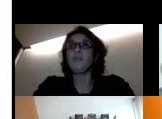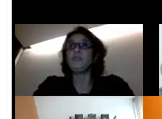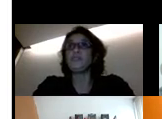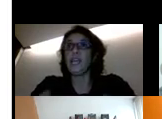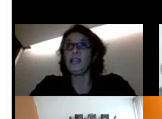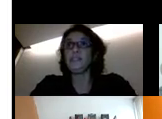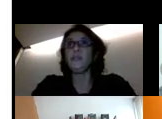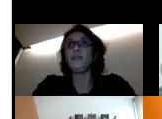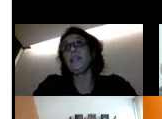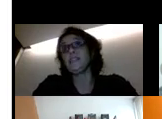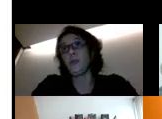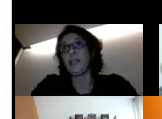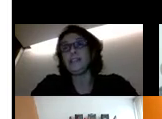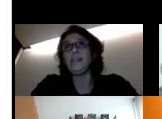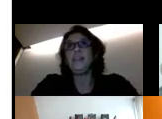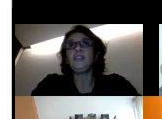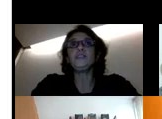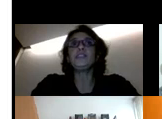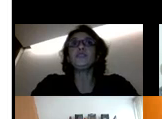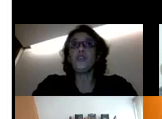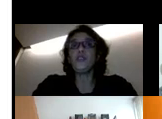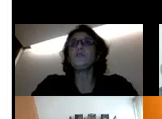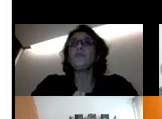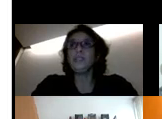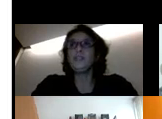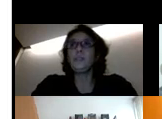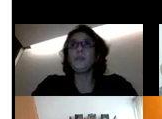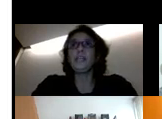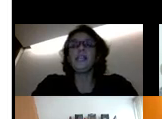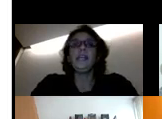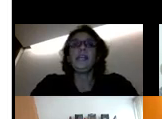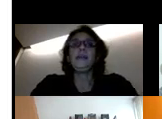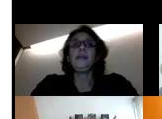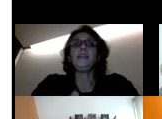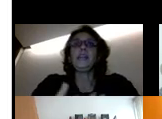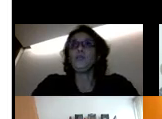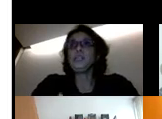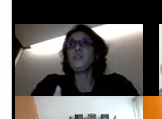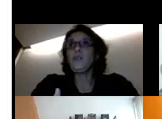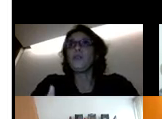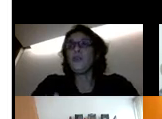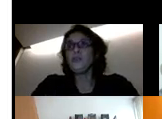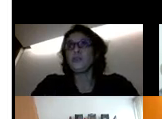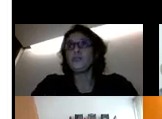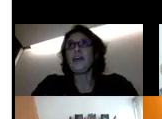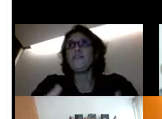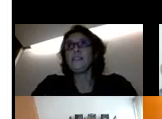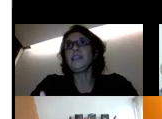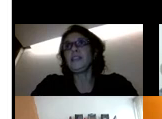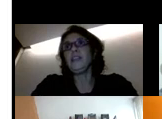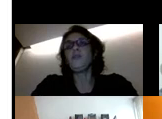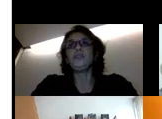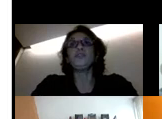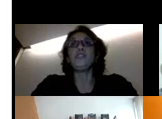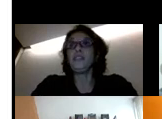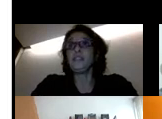los espacios sociales o en las escuelas. Entonces, solo al momento de poder interactuar con otros hablantes